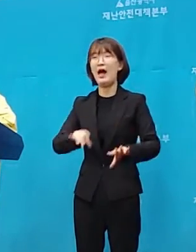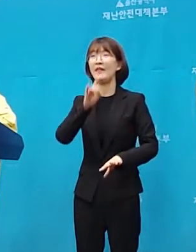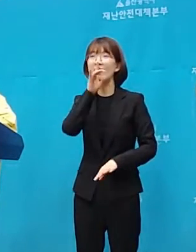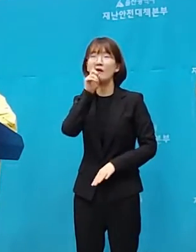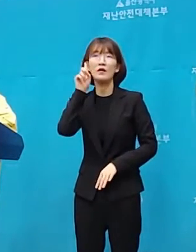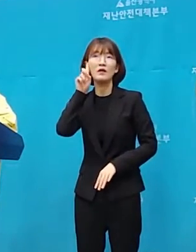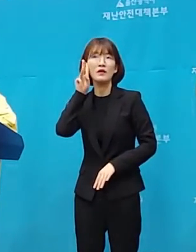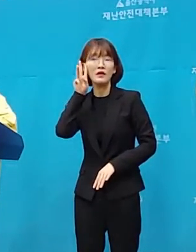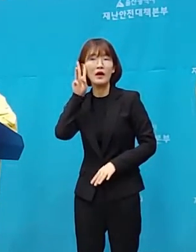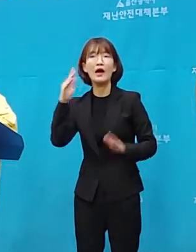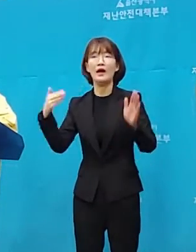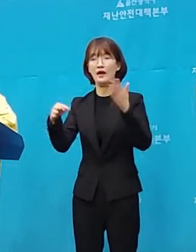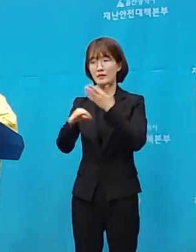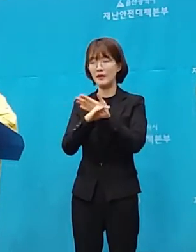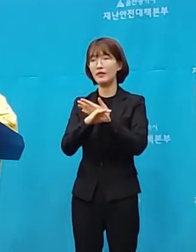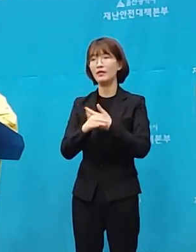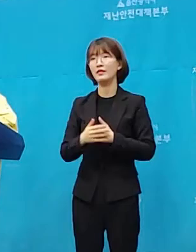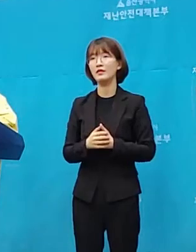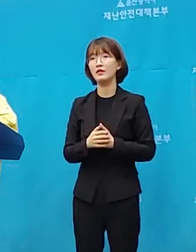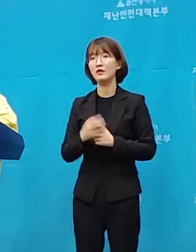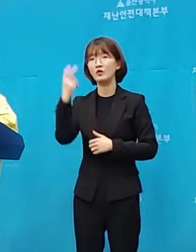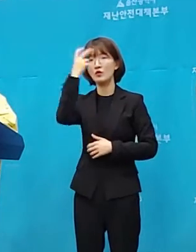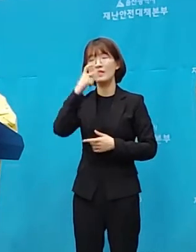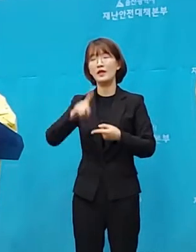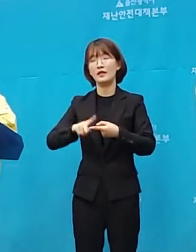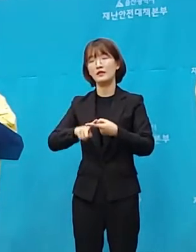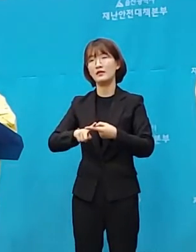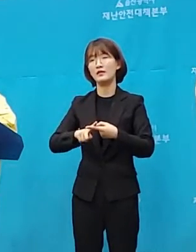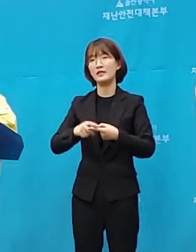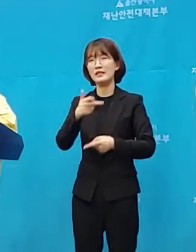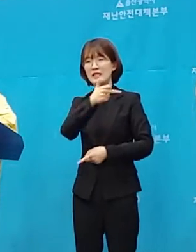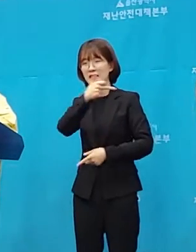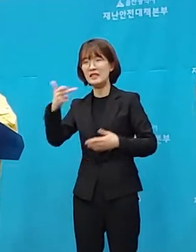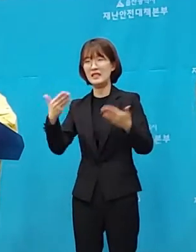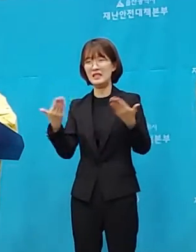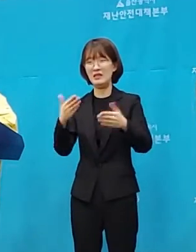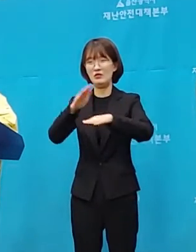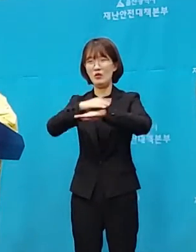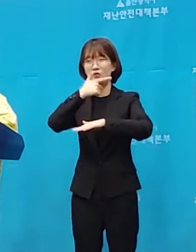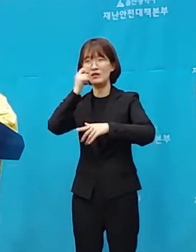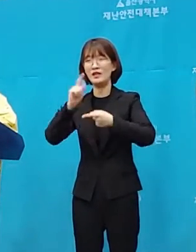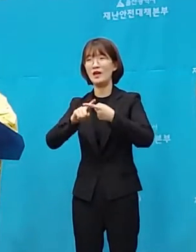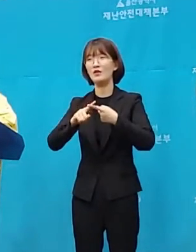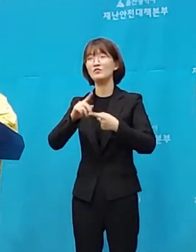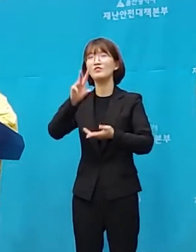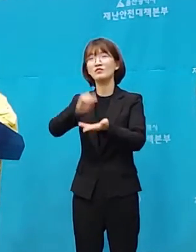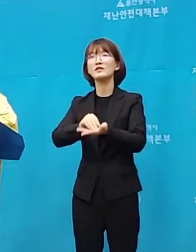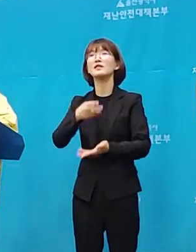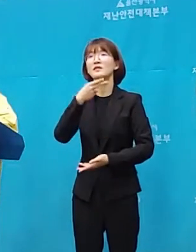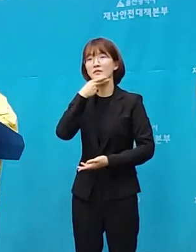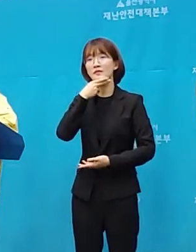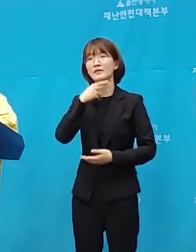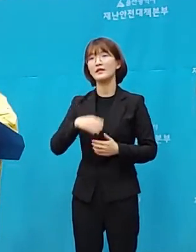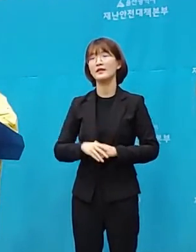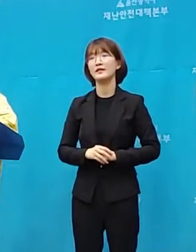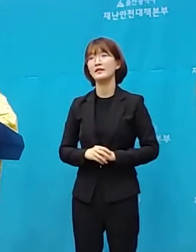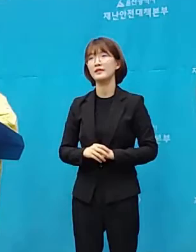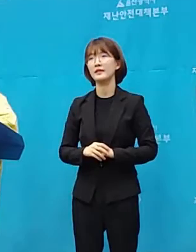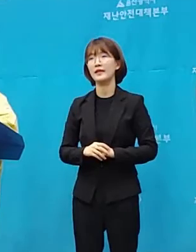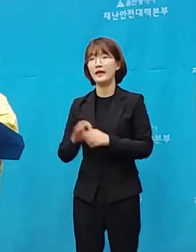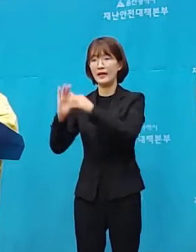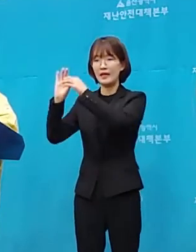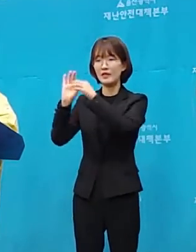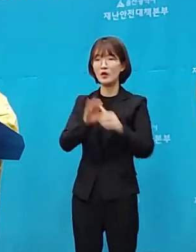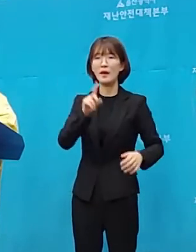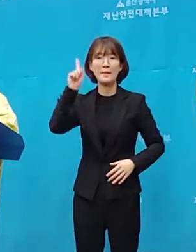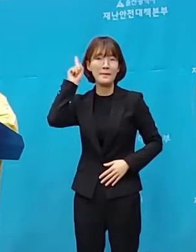정도 이렇게 조사를 하는 것이기 때문에 조사하는 데는 큰 인력상 문제는 없습니다. 현장에서 아무 문제가 없네요. 예, 그렇습니다. 계속 이렇게